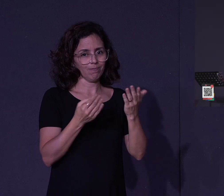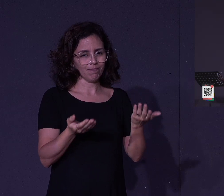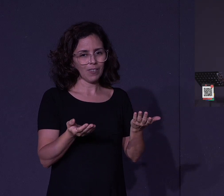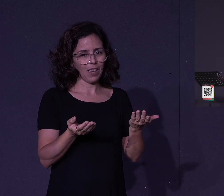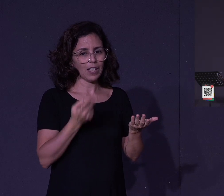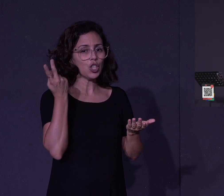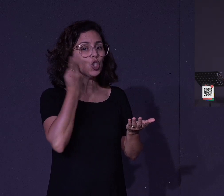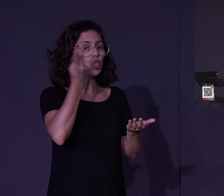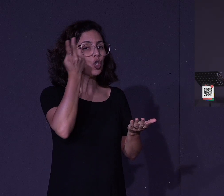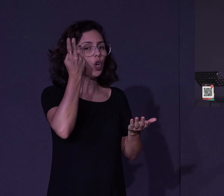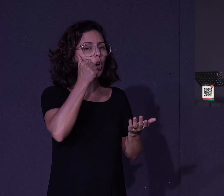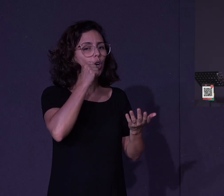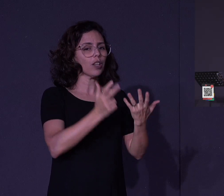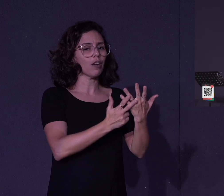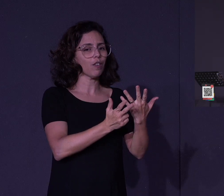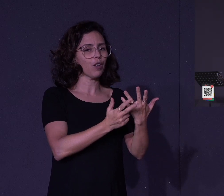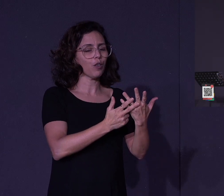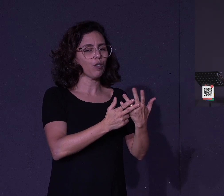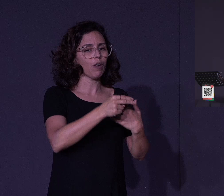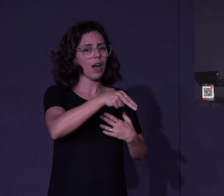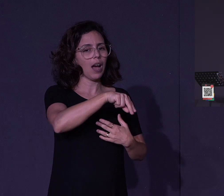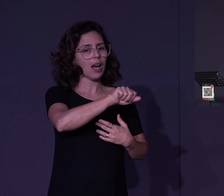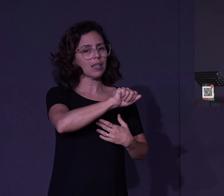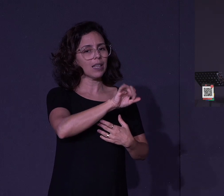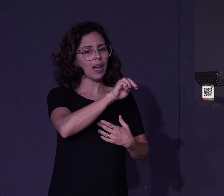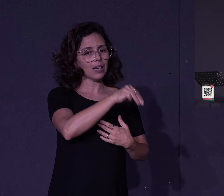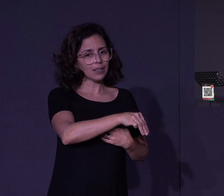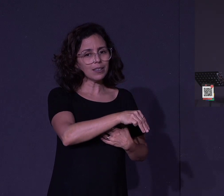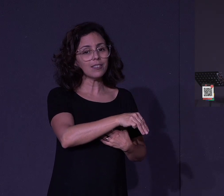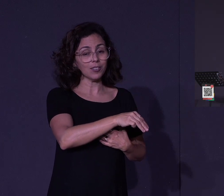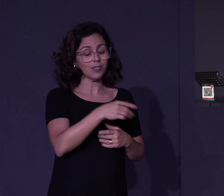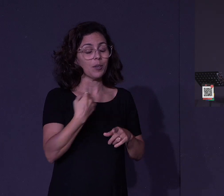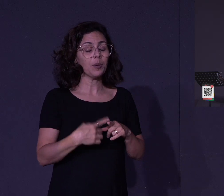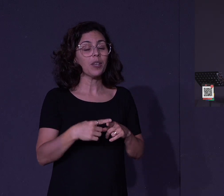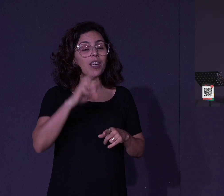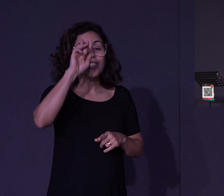quê? Segundo o texto. Porque Ele enxerga a nossa dor.